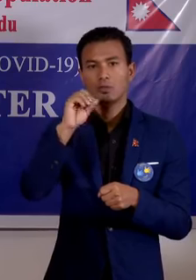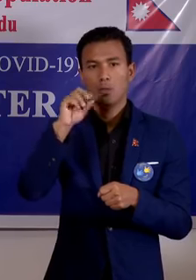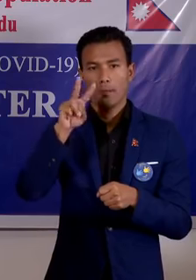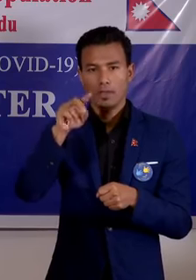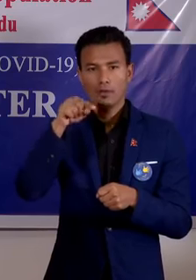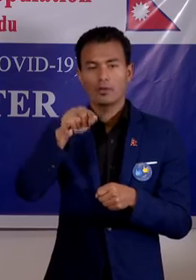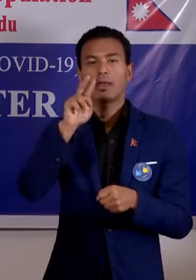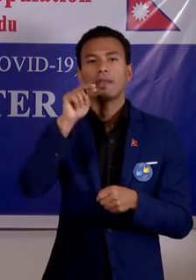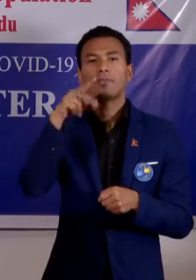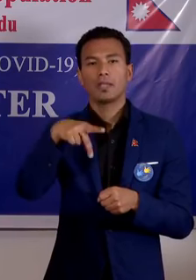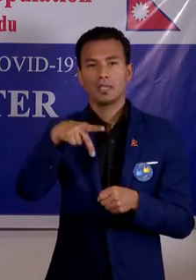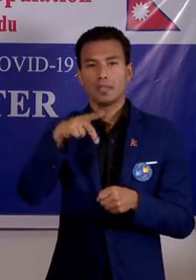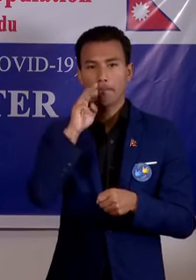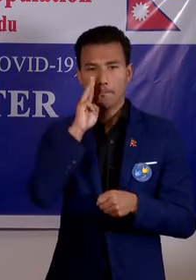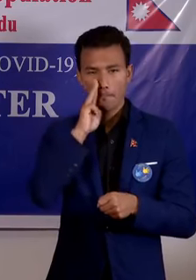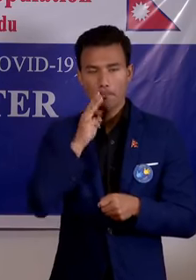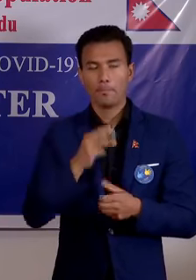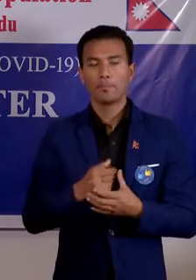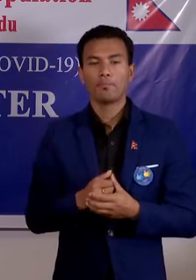covid19.mohp.gov.np